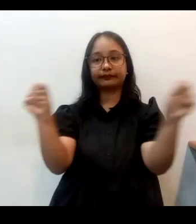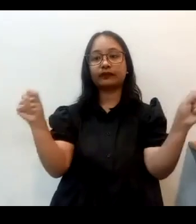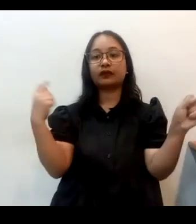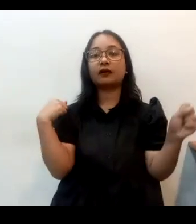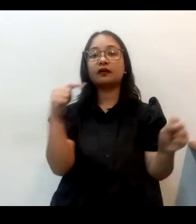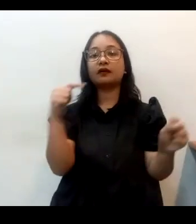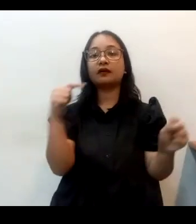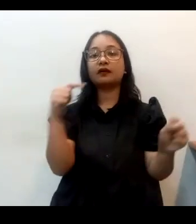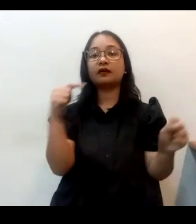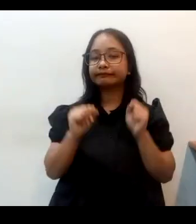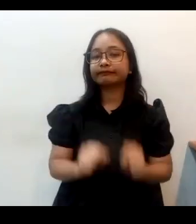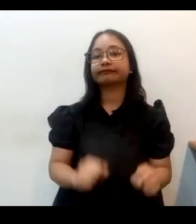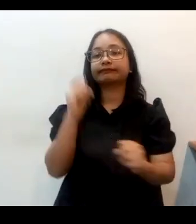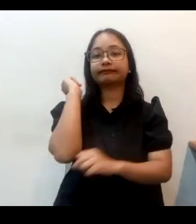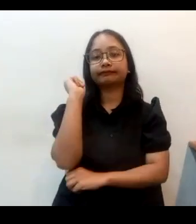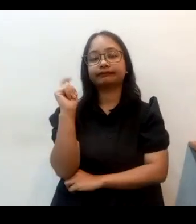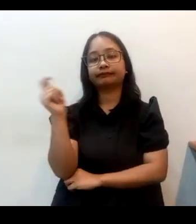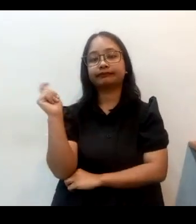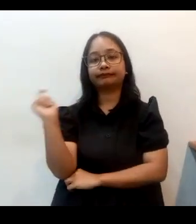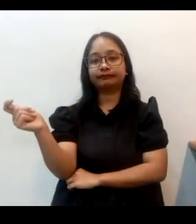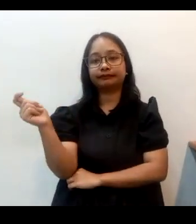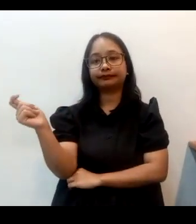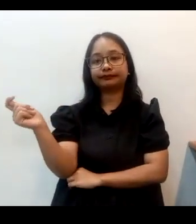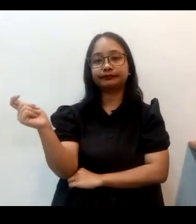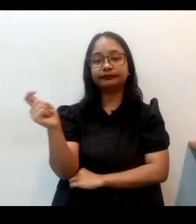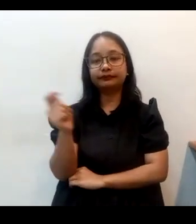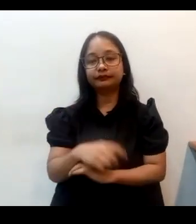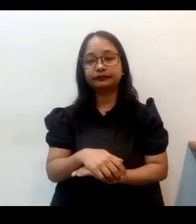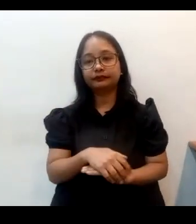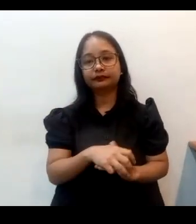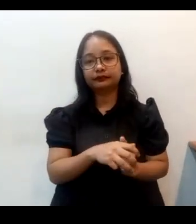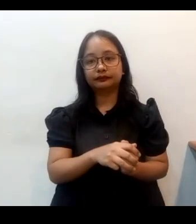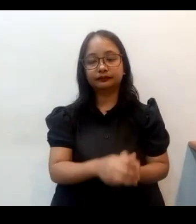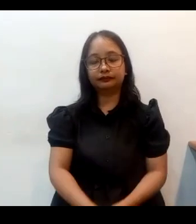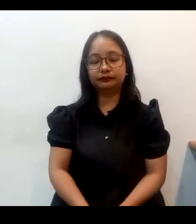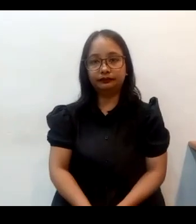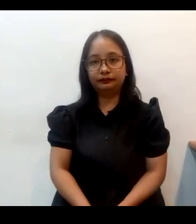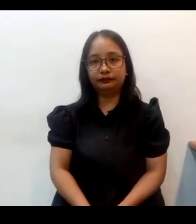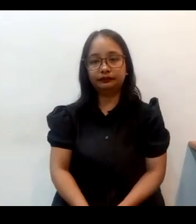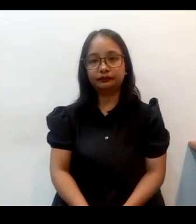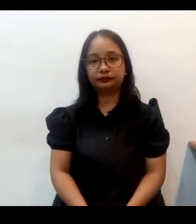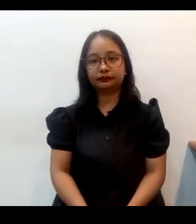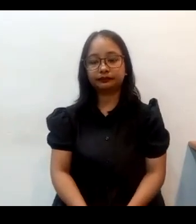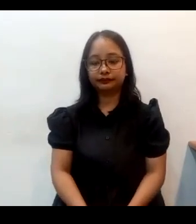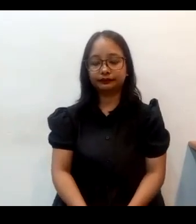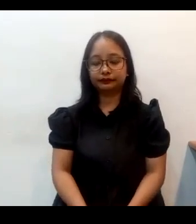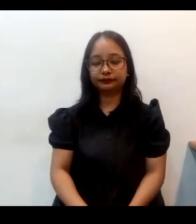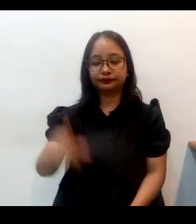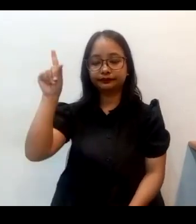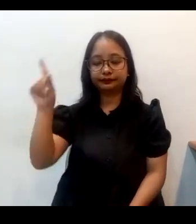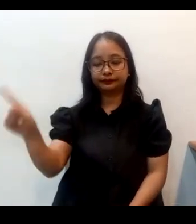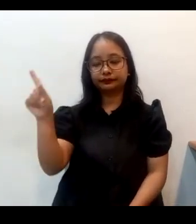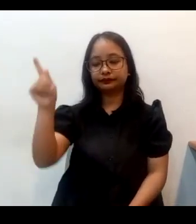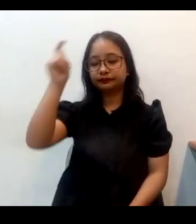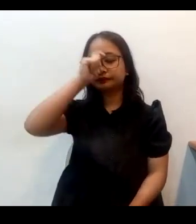kaligtasan at nung ating po natanggap yung tunay na kaligtasan, tayo rin po ay sigurado nakapagtotoo sa bagay na ito. So let's look at the First